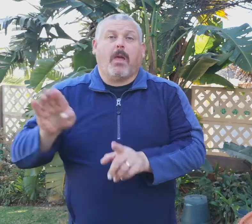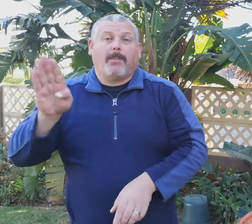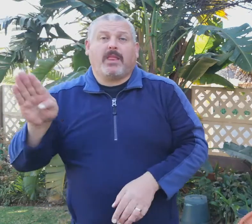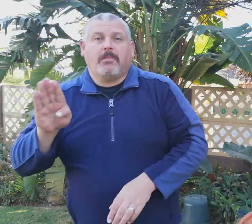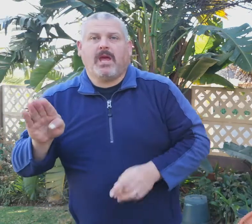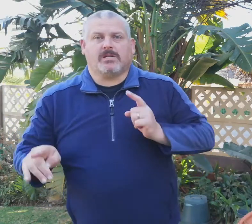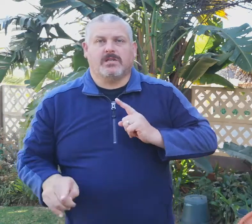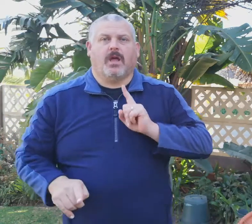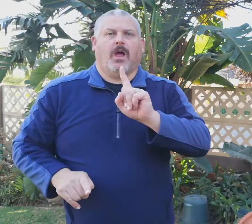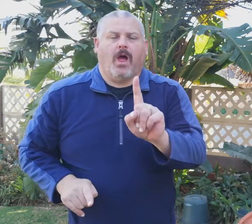Hetzelfde, wat in mij is.